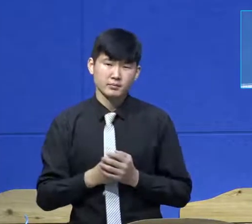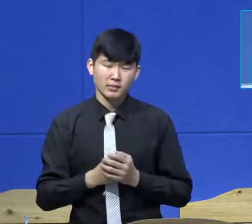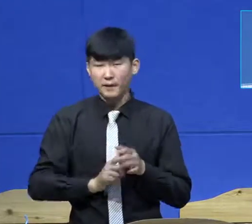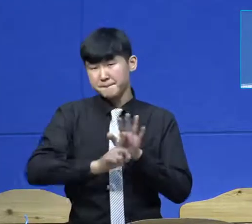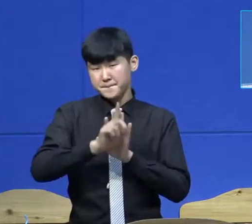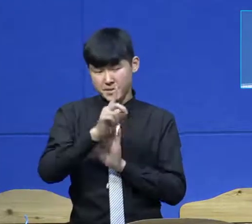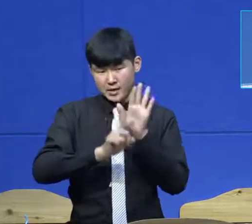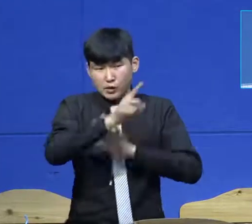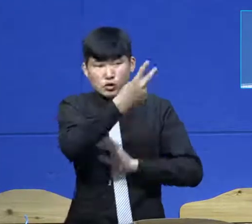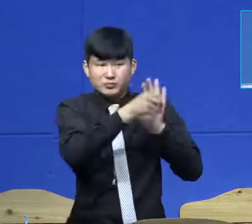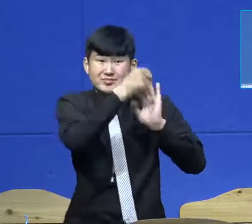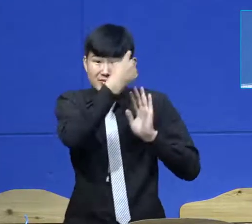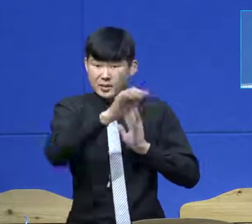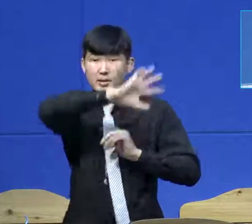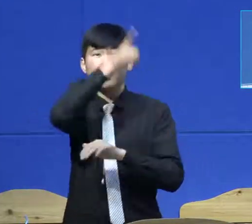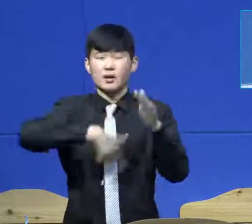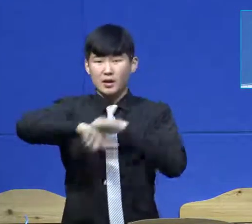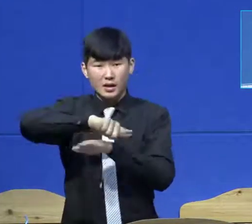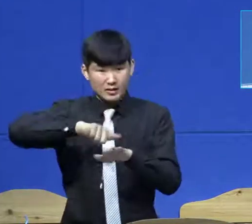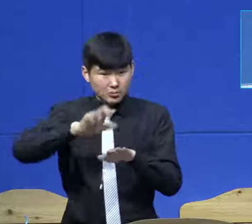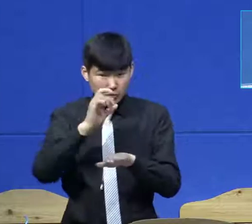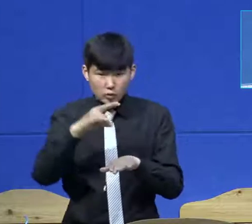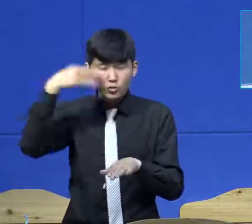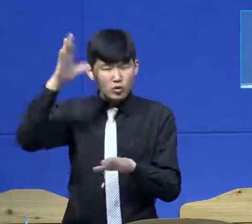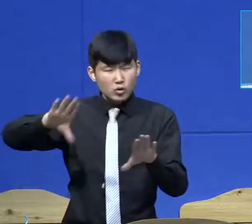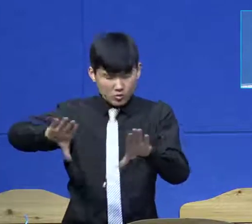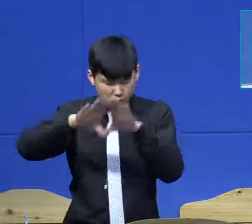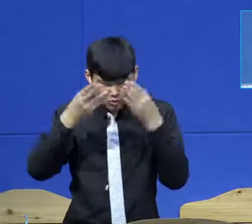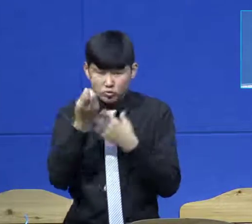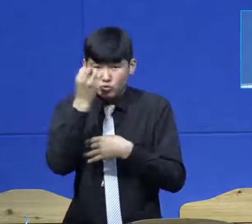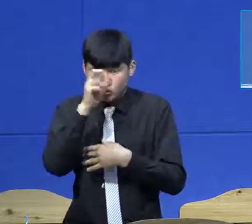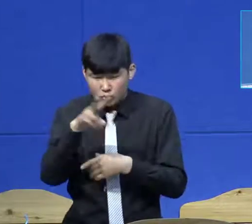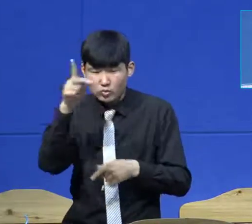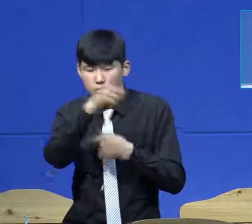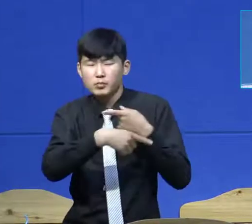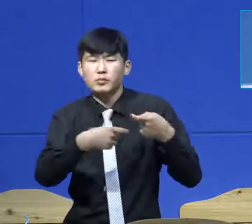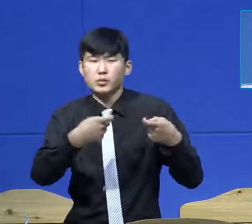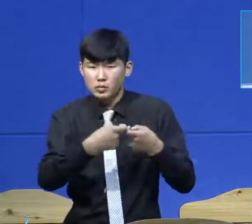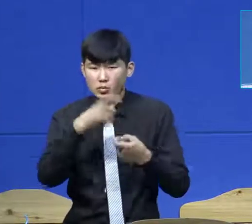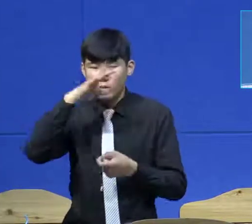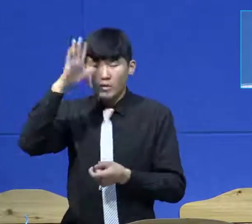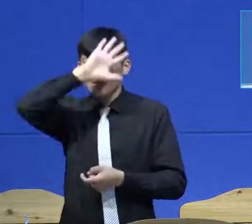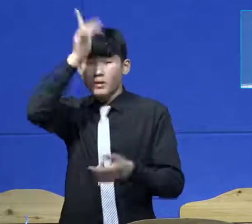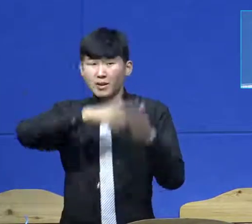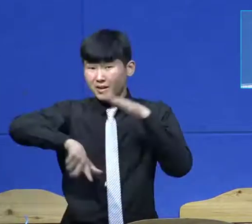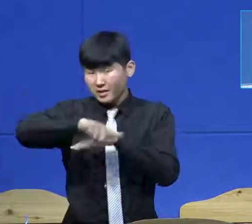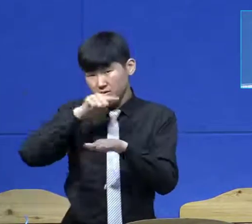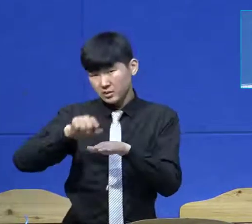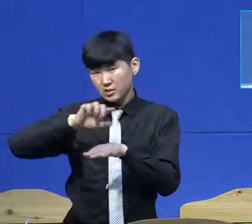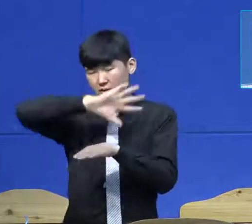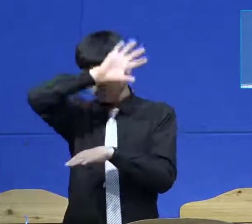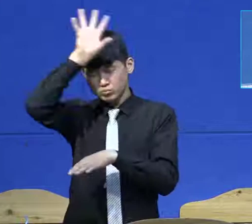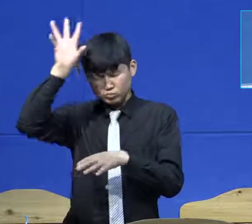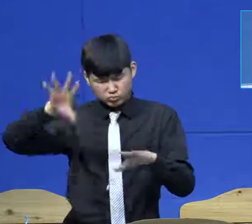Эхлэн 2:1-ээс харуул тэнгэр газар болон түүний бүх зүйлийг гүйцээв. Бурхан тэнгэр газрыг сансар